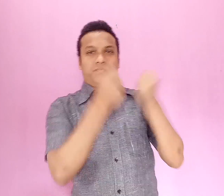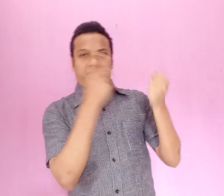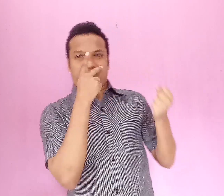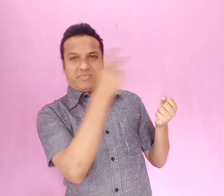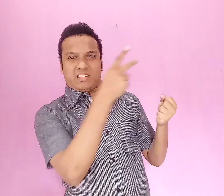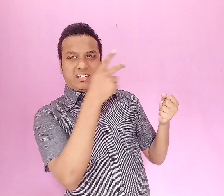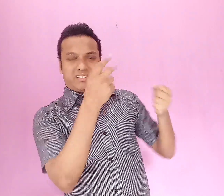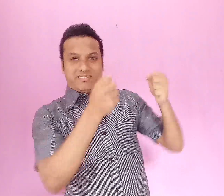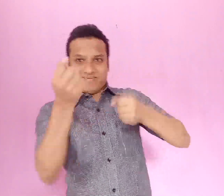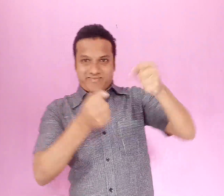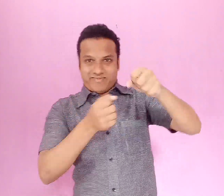बोल सकता हूँ